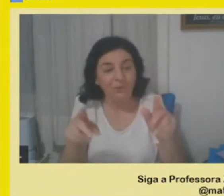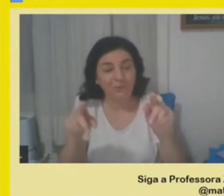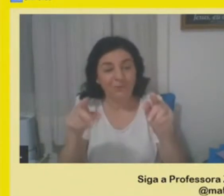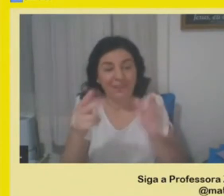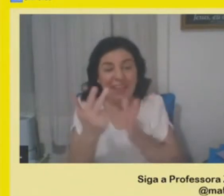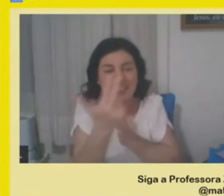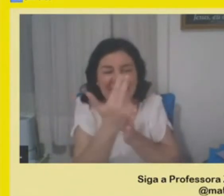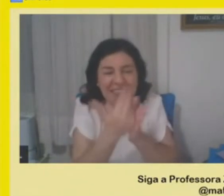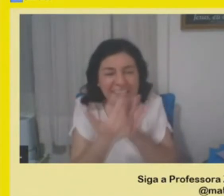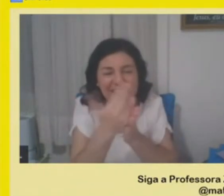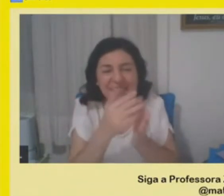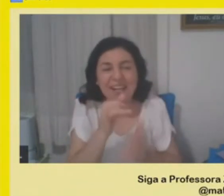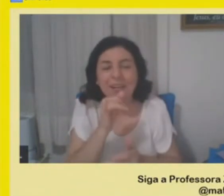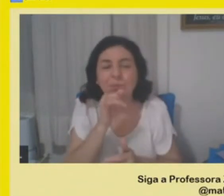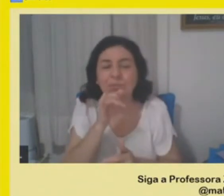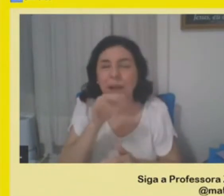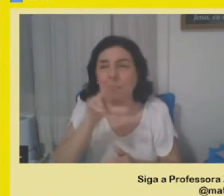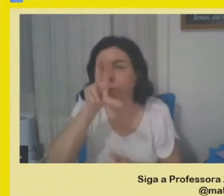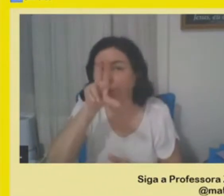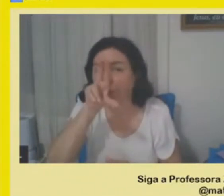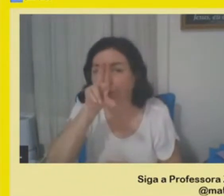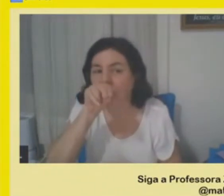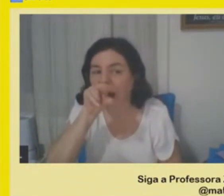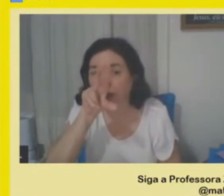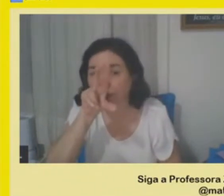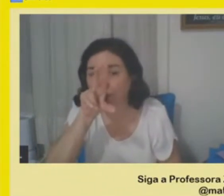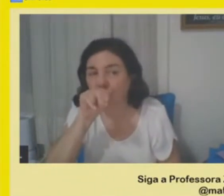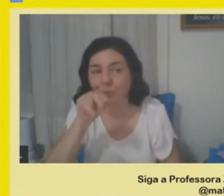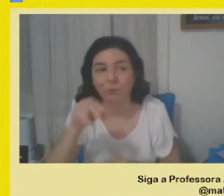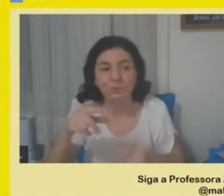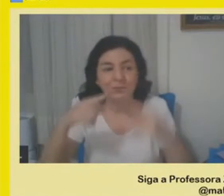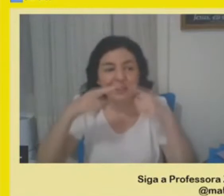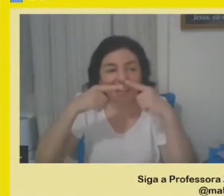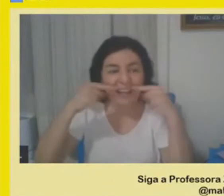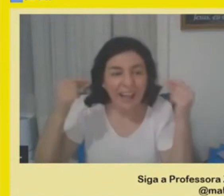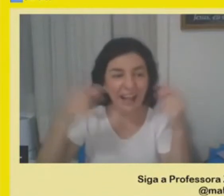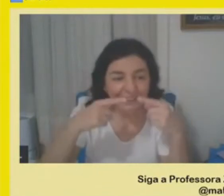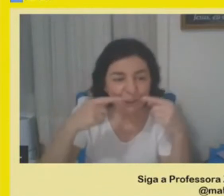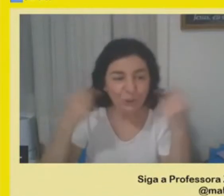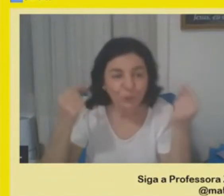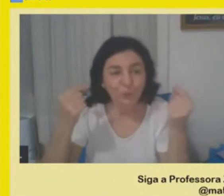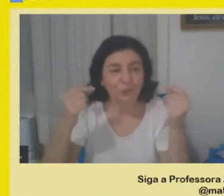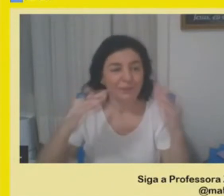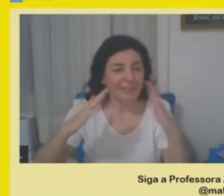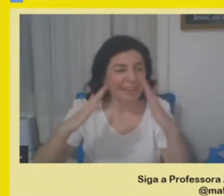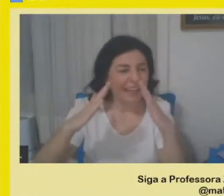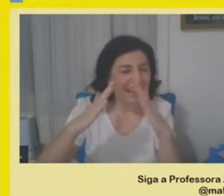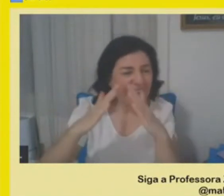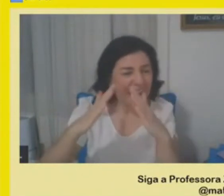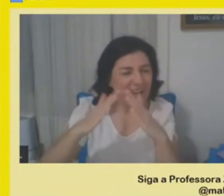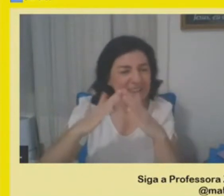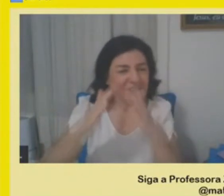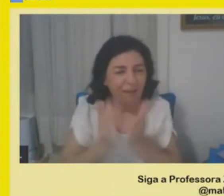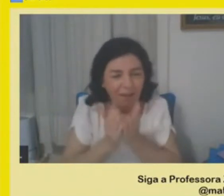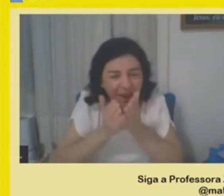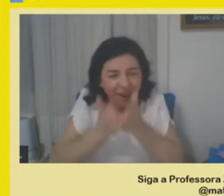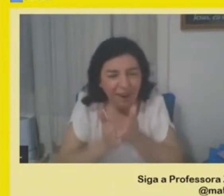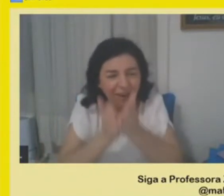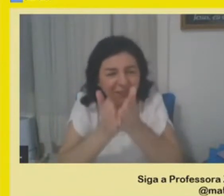primeira que está ensinando para eles ali. A gente faz em desenho ali. Por exemplo, desenha um